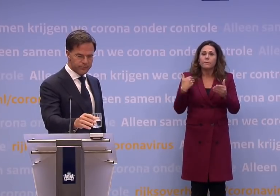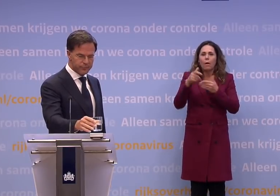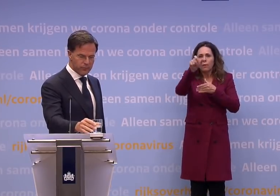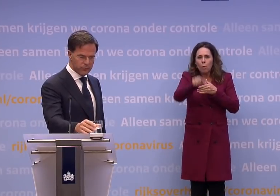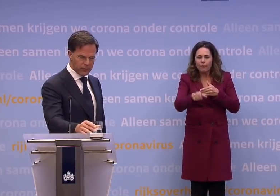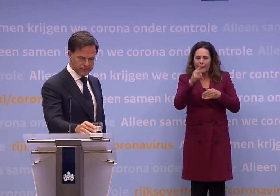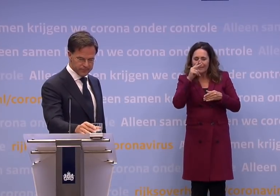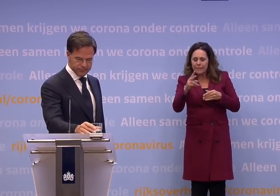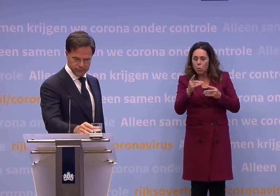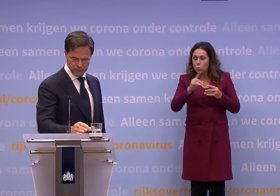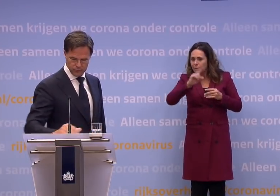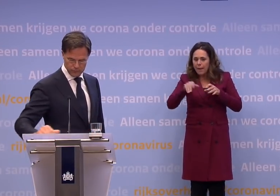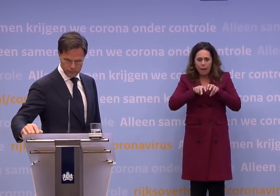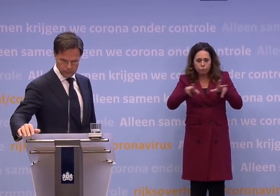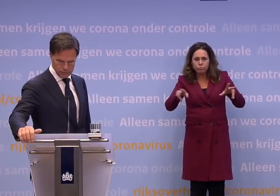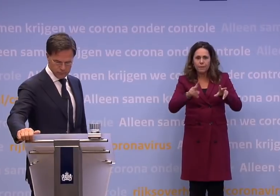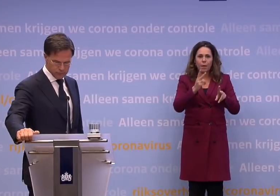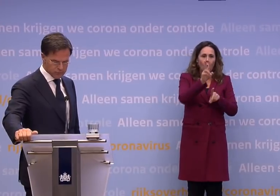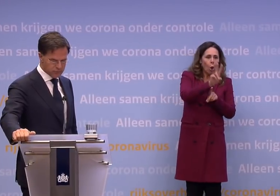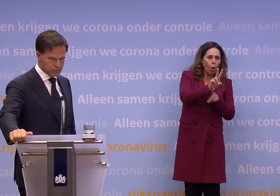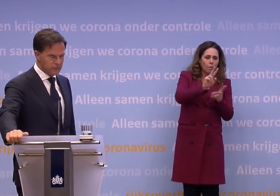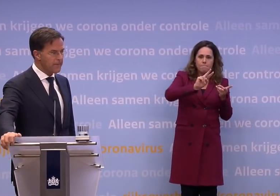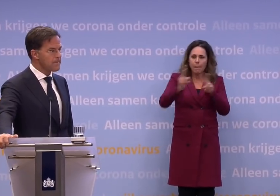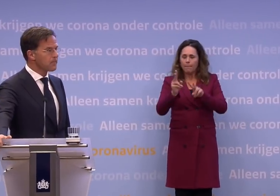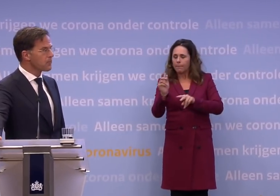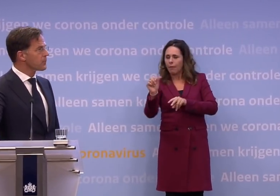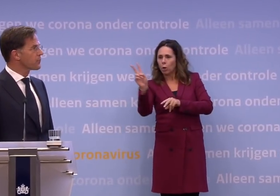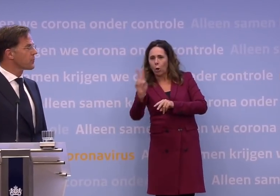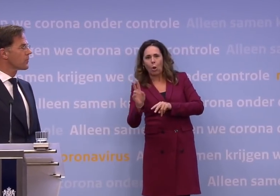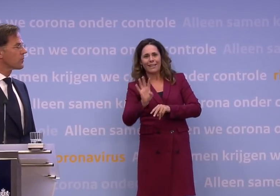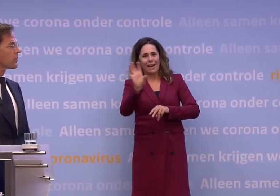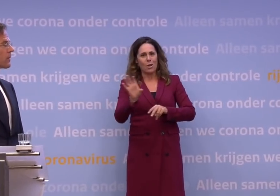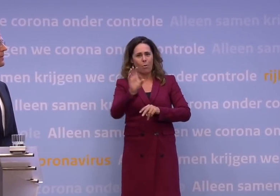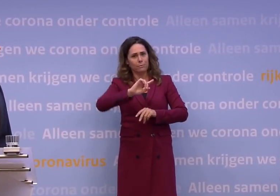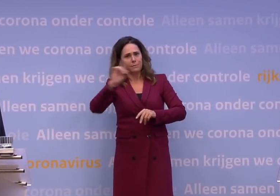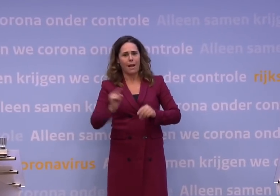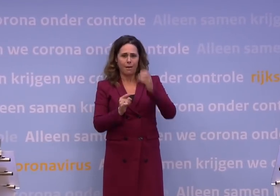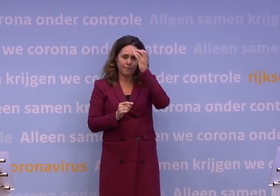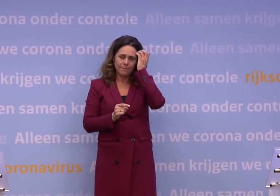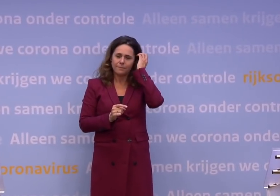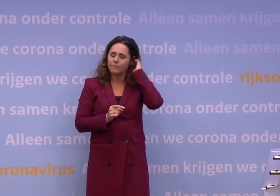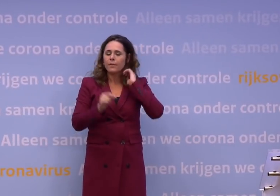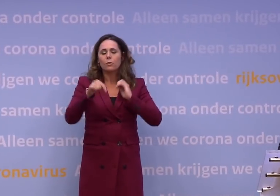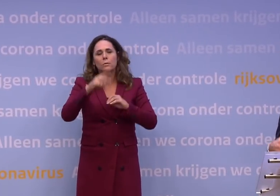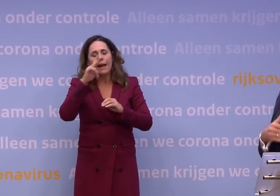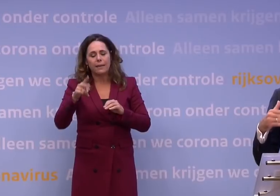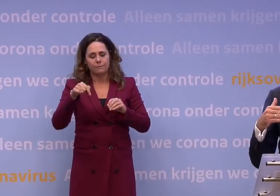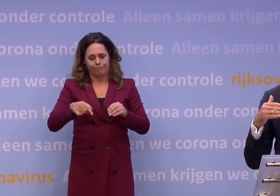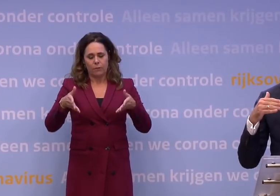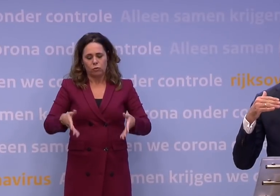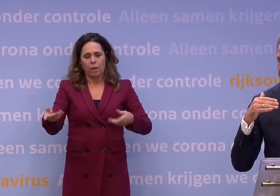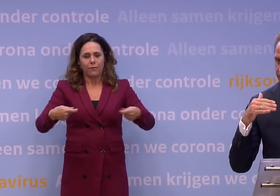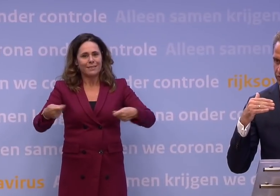het gaat om van de ene kleur naar de andere kleur te verschieten als regio. Als je nu kijkt naar de huidige stand van zaken, we hebben